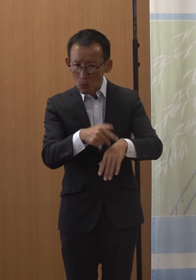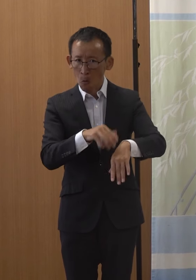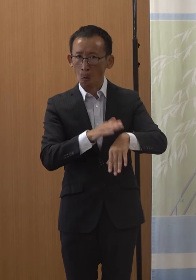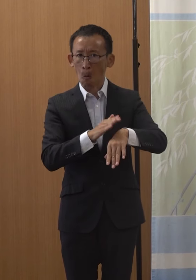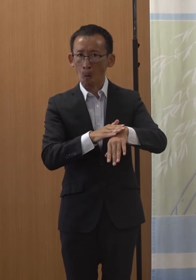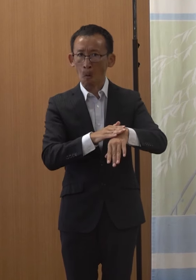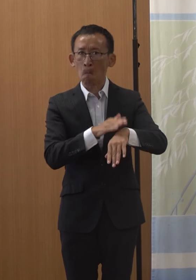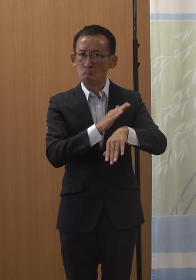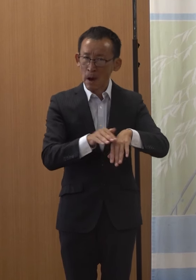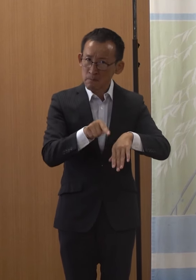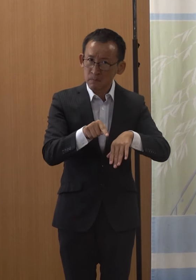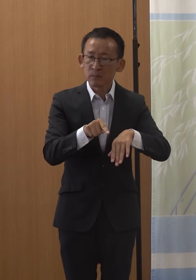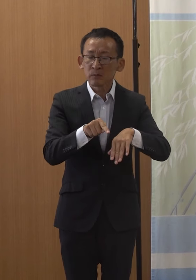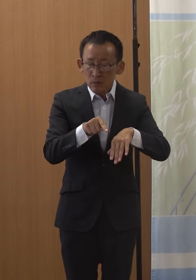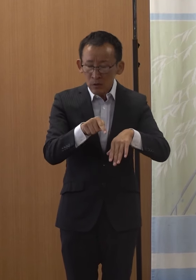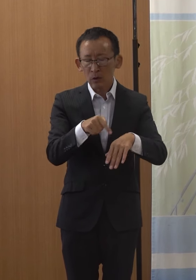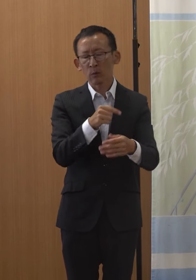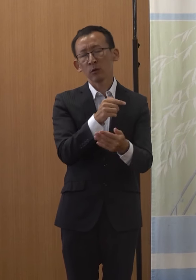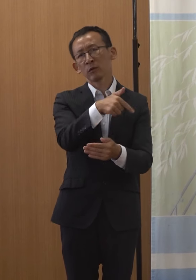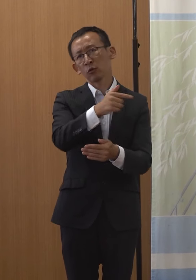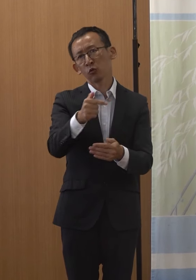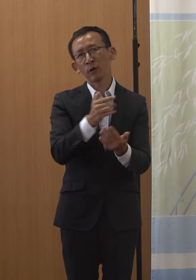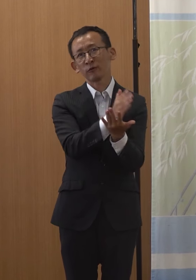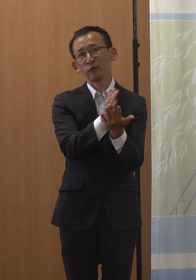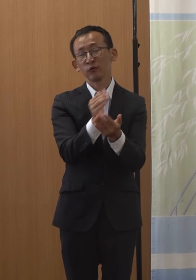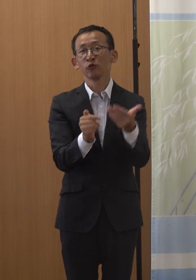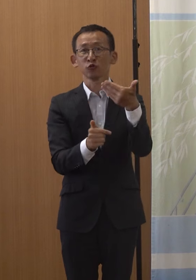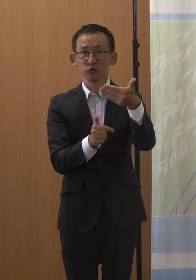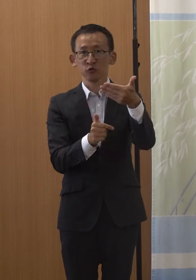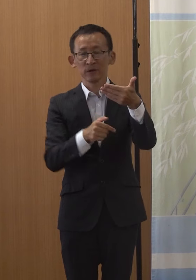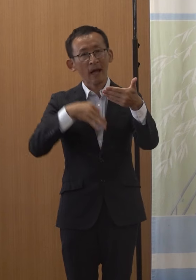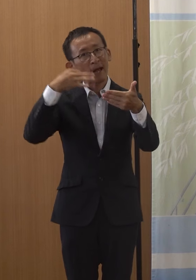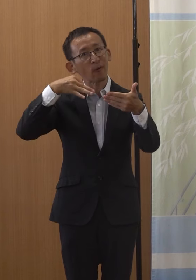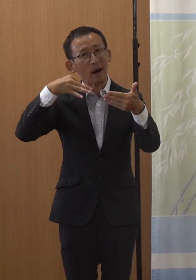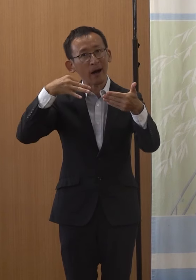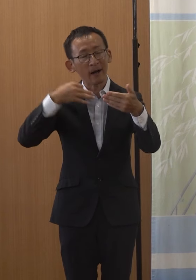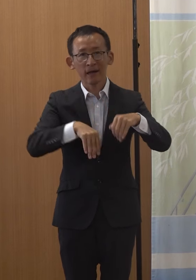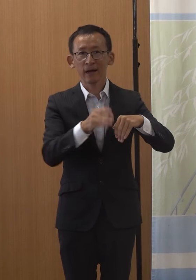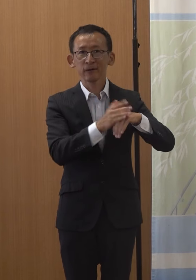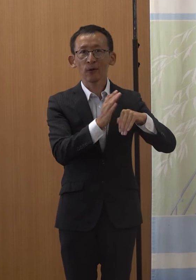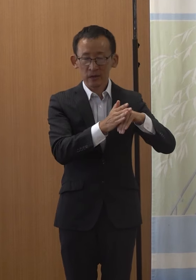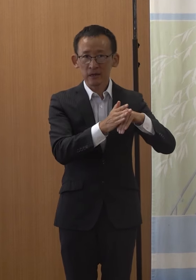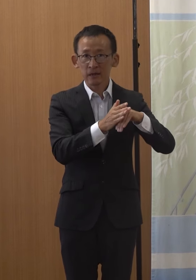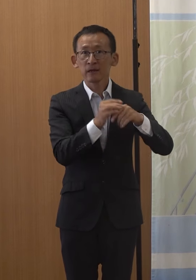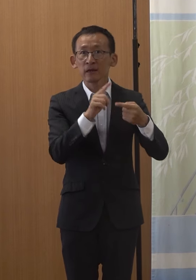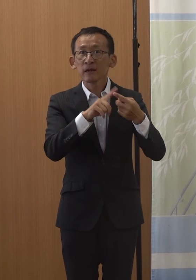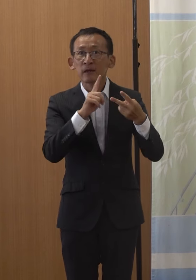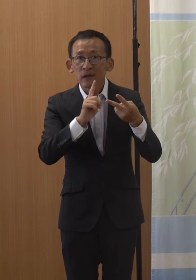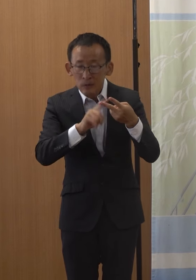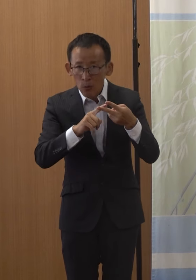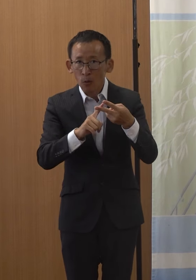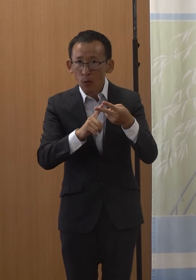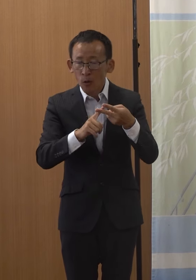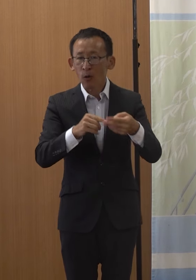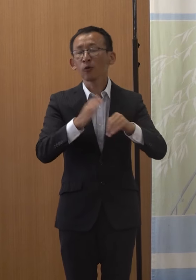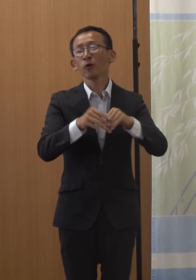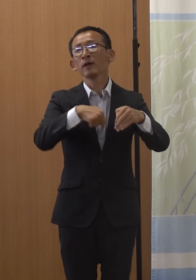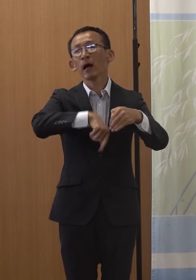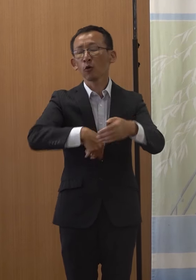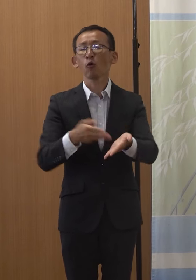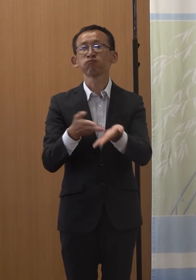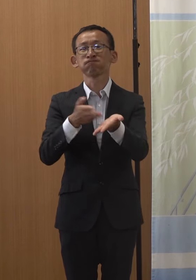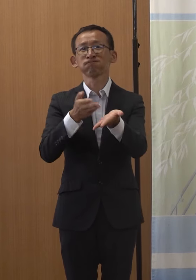度など9項目について評価をし、調理とともにプレゼンテーションの審査の結